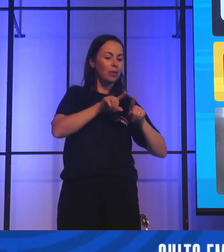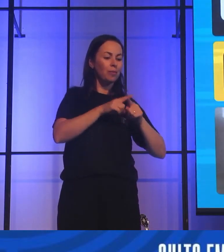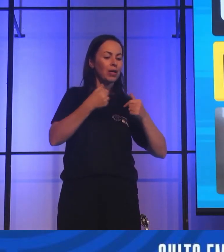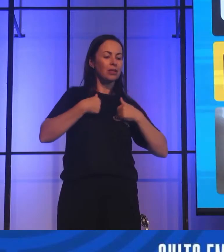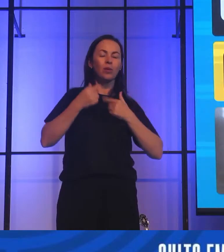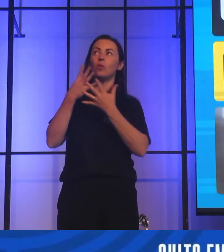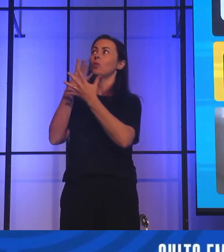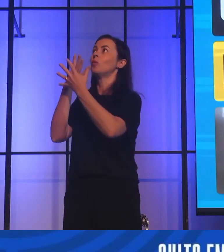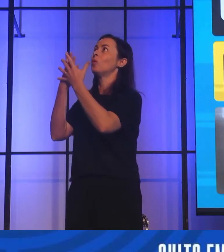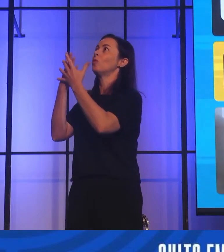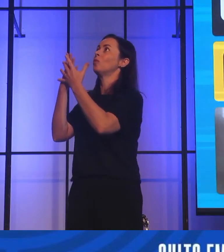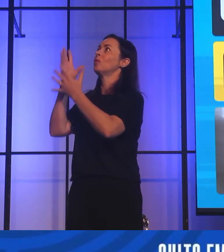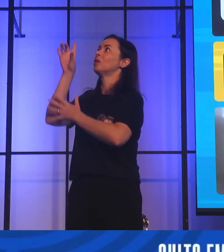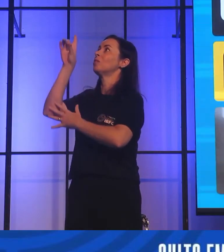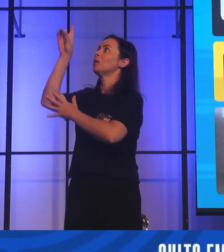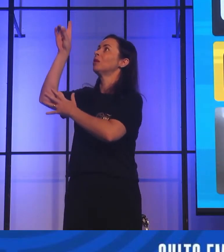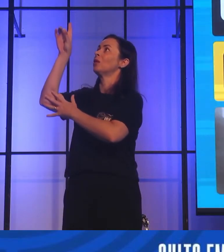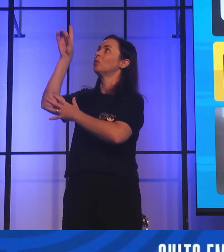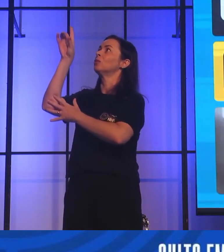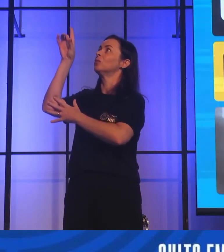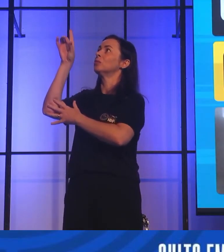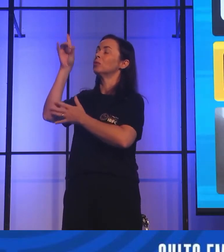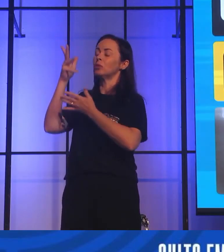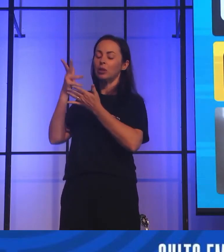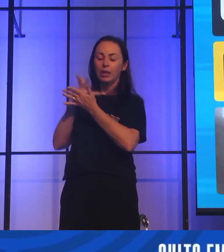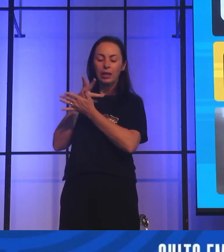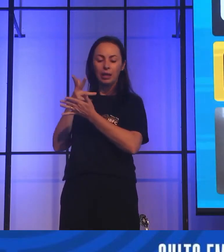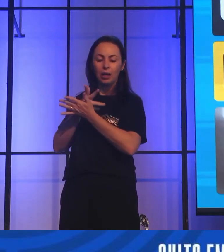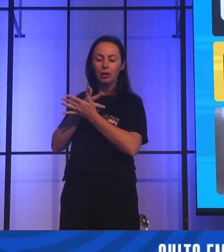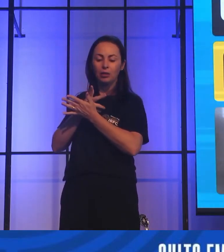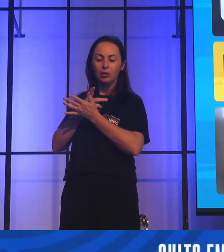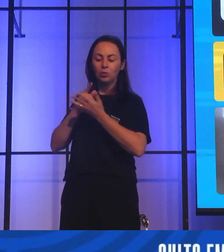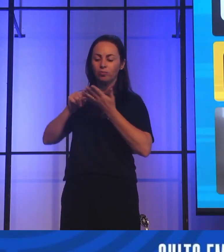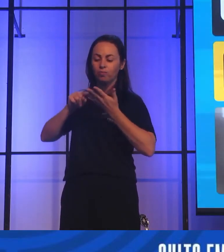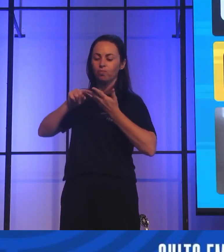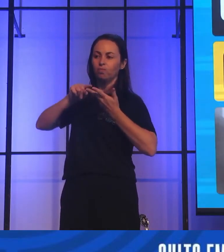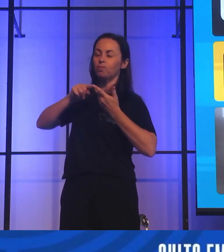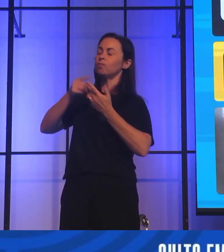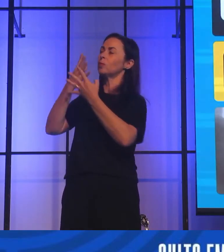plenamente a Deus os seus erros, e Ele vai mudar a sua vida.